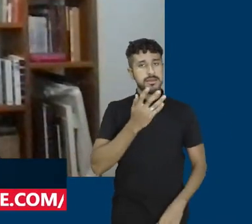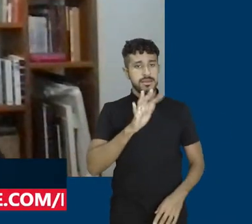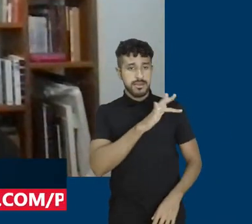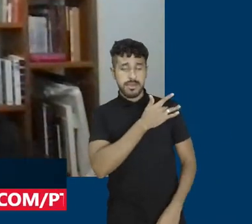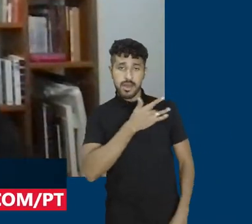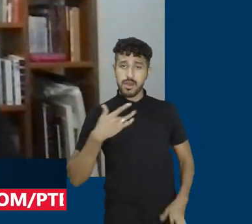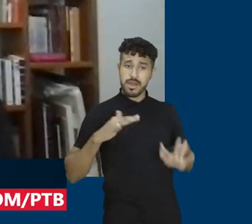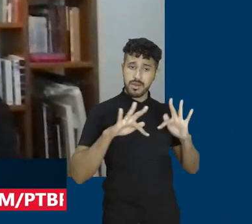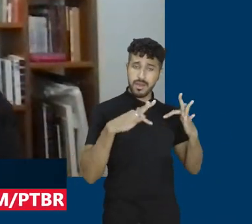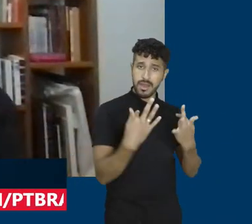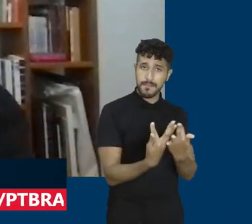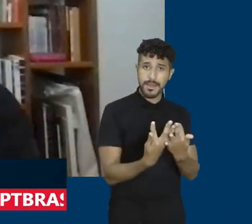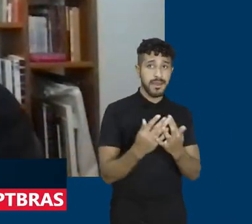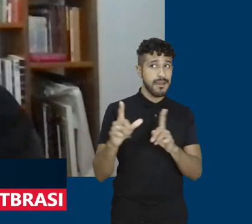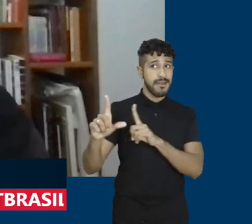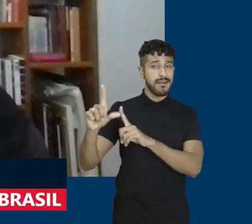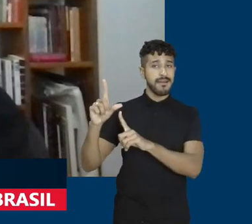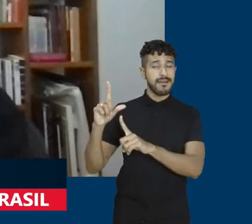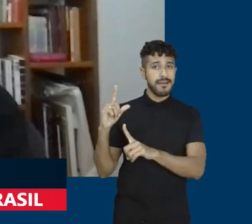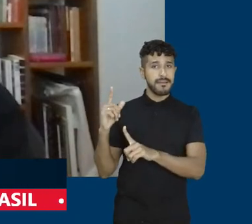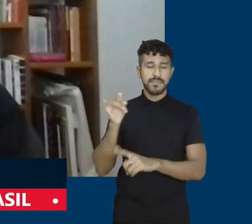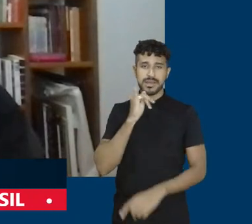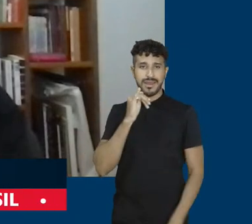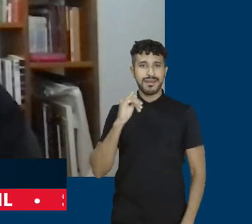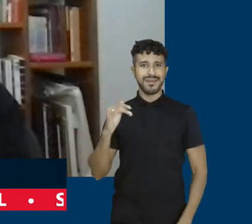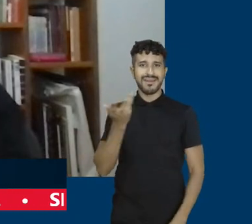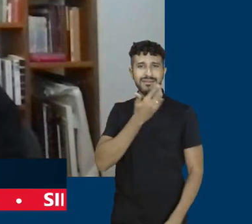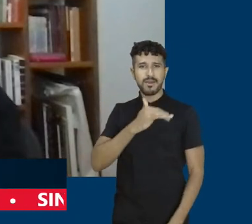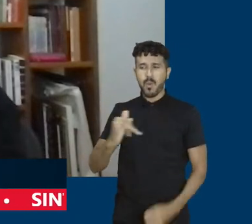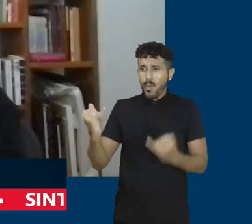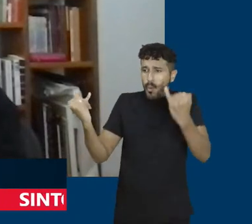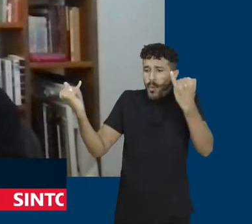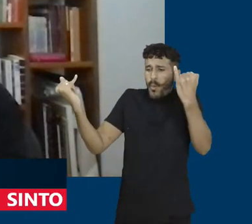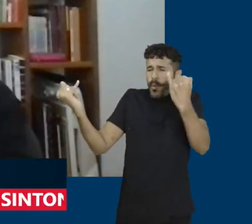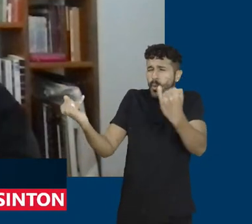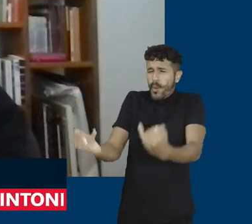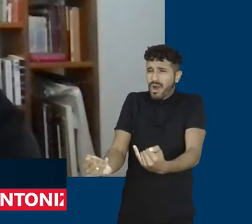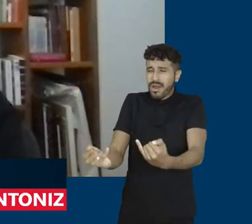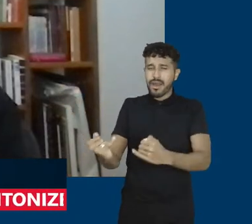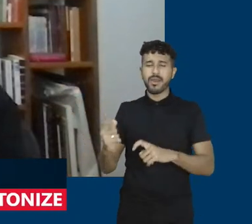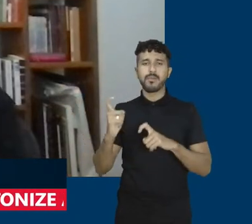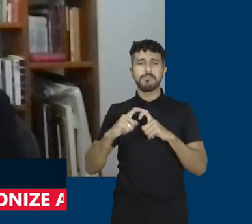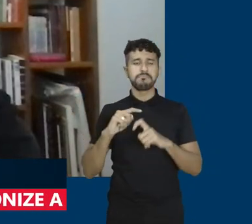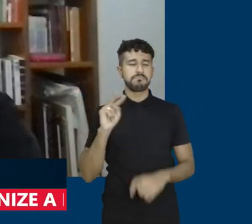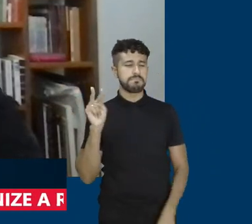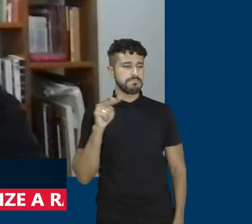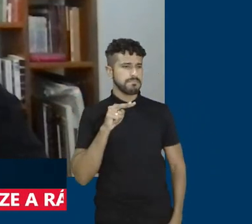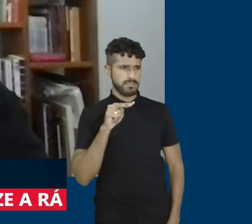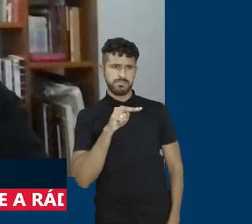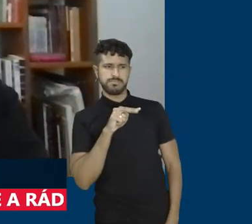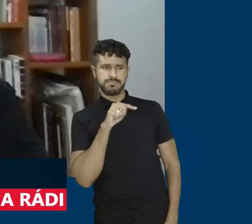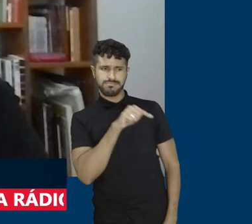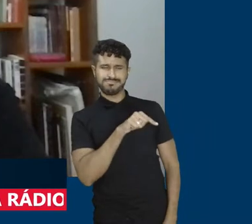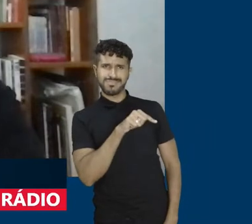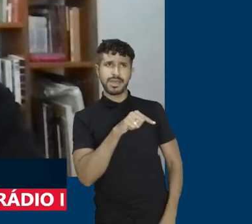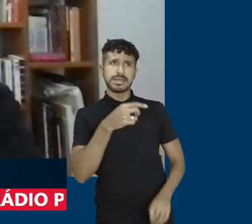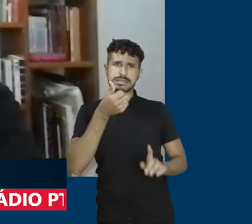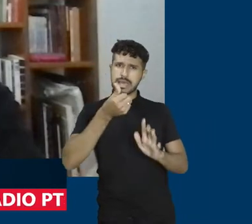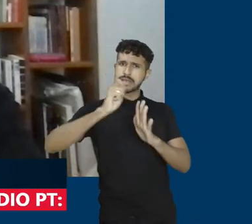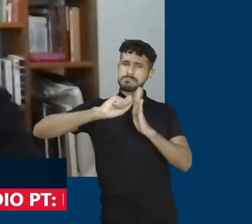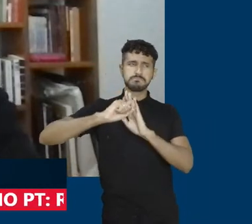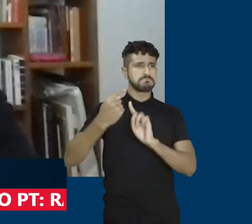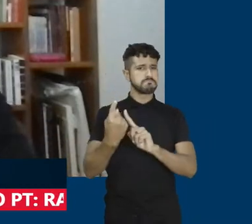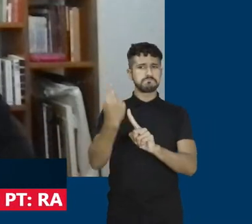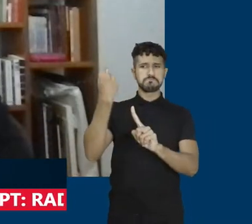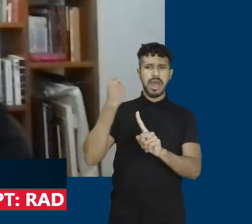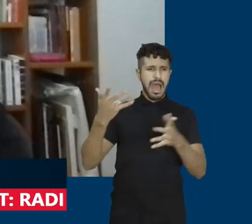diante. A criança está com baixo peso, quando ela vai no médico, o médico identifica isso. Ela veio aqui há 6 meses atrás,